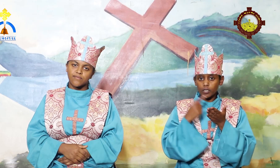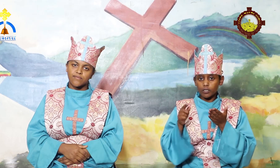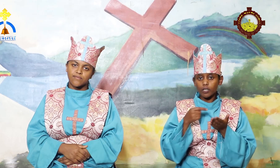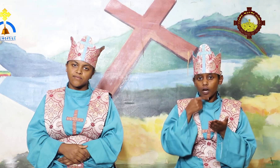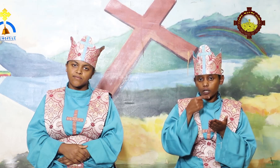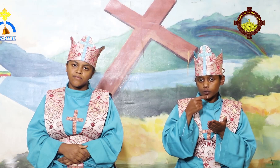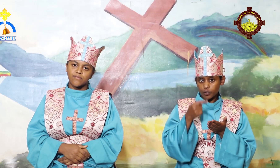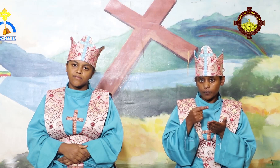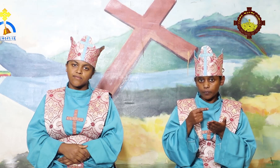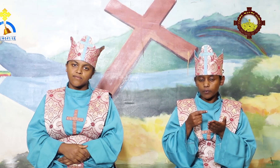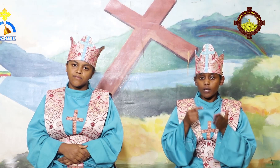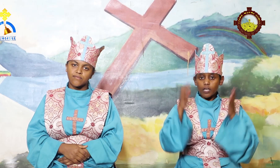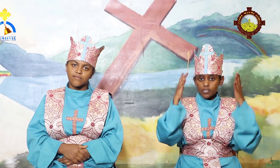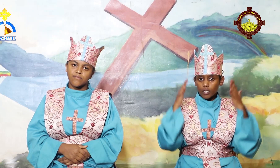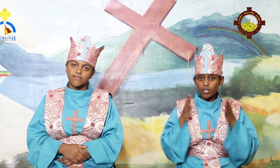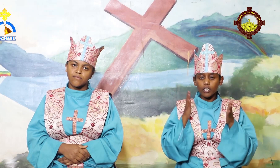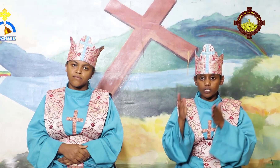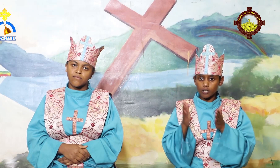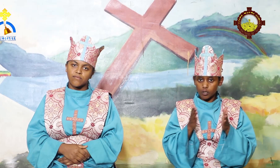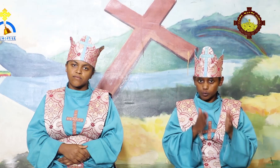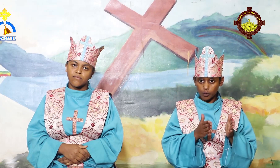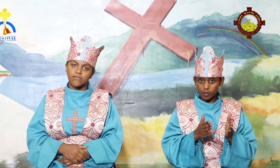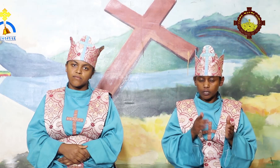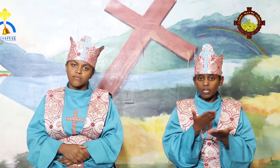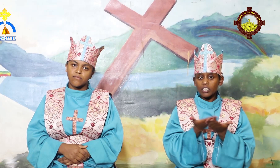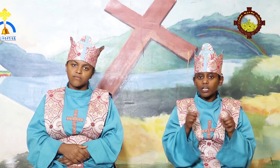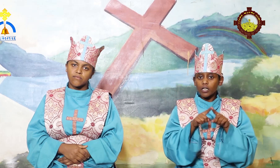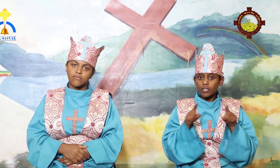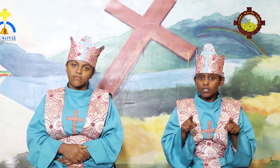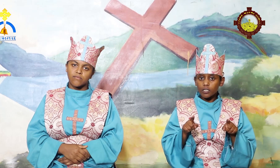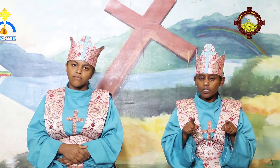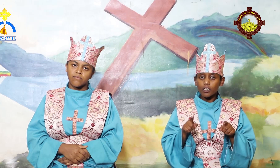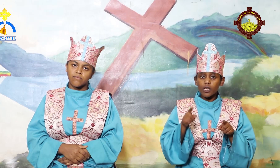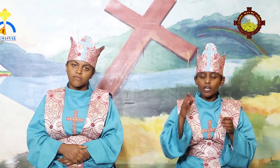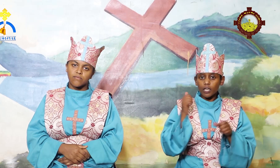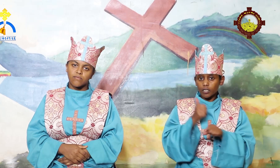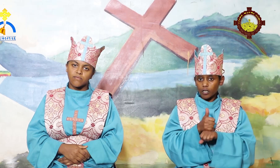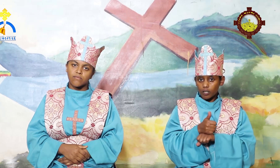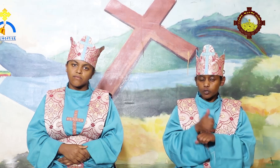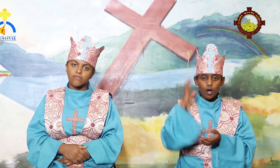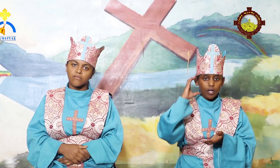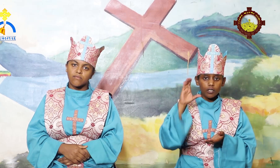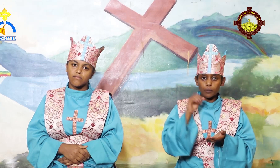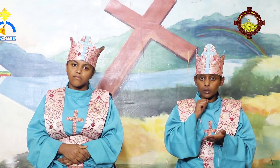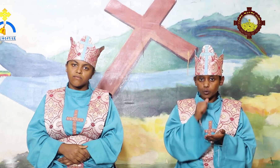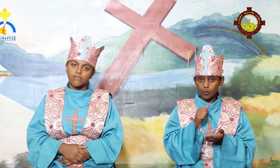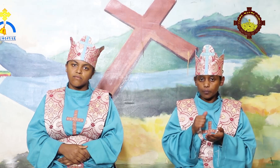እንዲህ አላቸው፣ ሰርጌ ተዘጋጅቷል፣ ነገር ግን ለቀጠርናቸው አልተጋባቸውም።